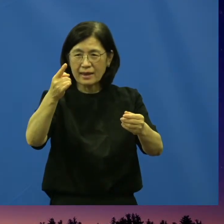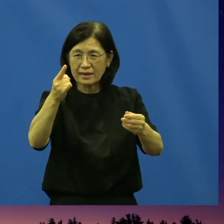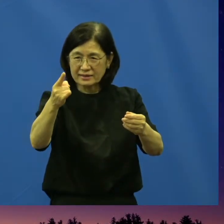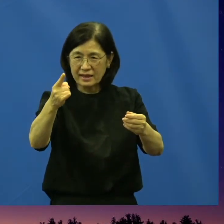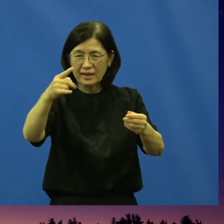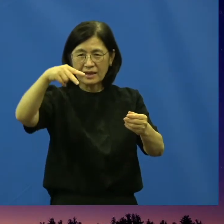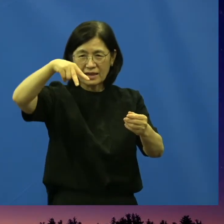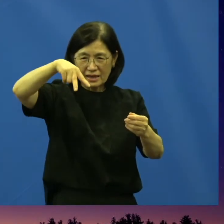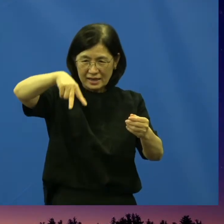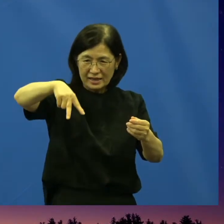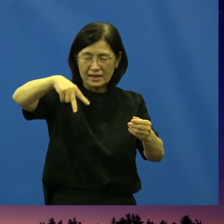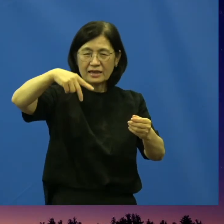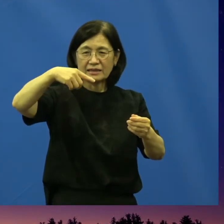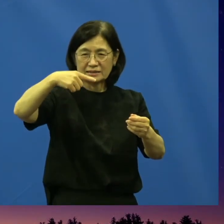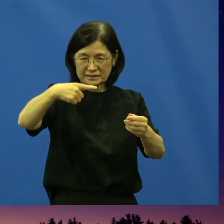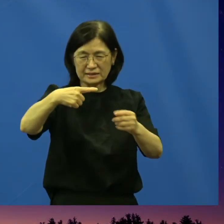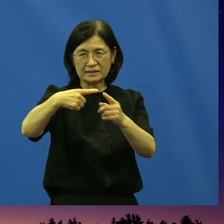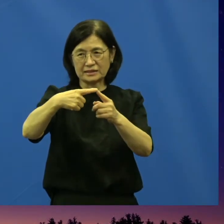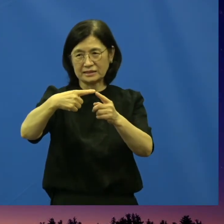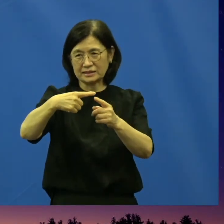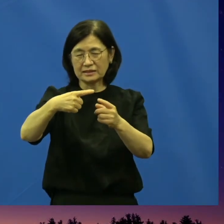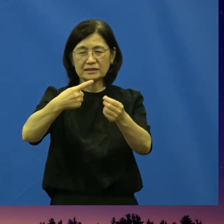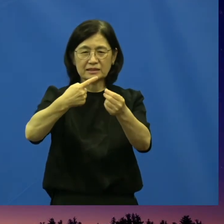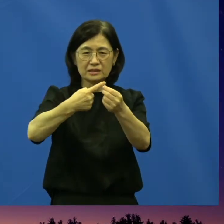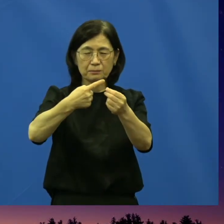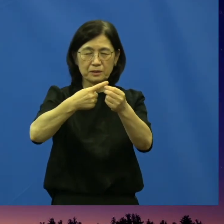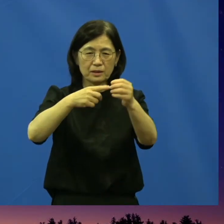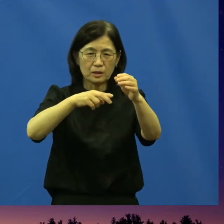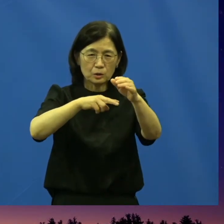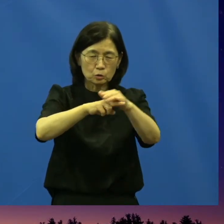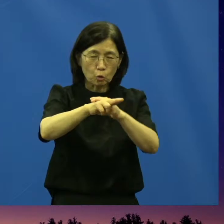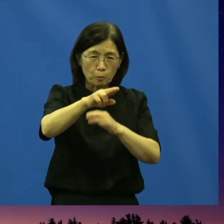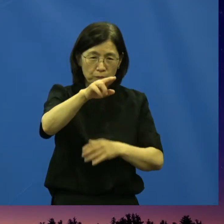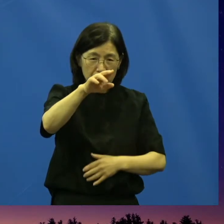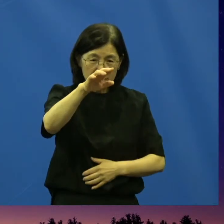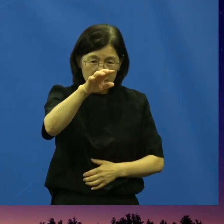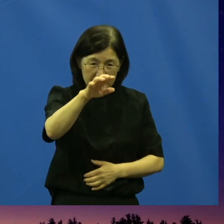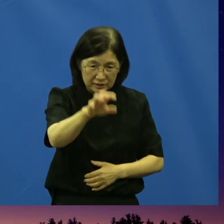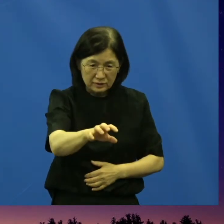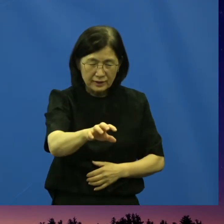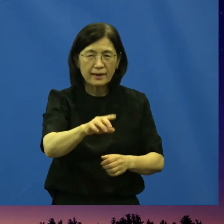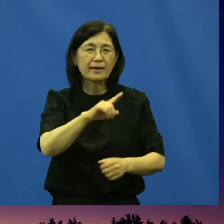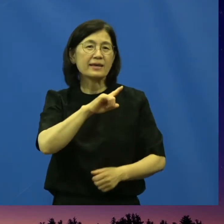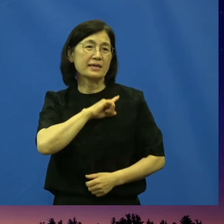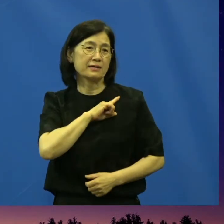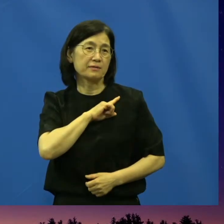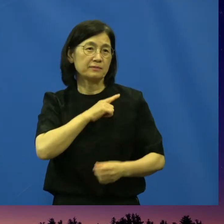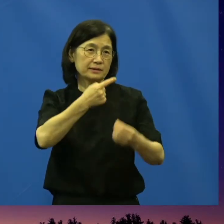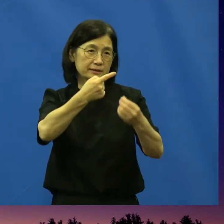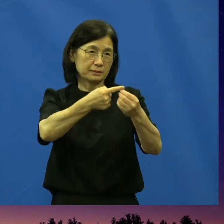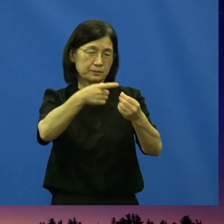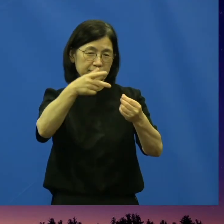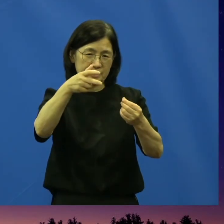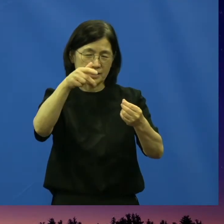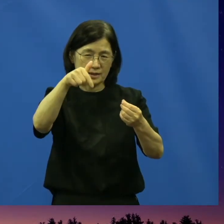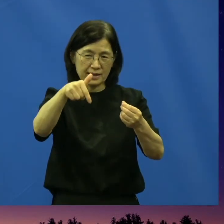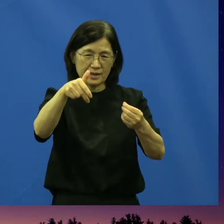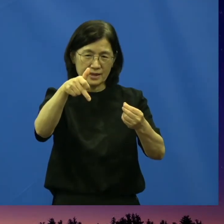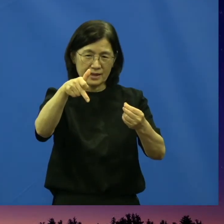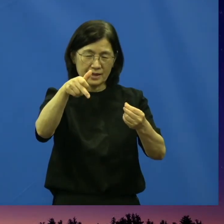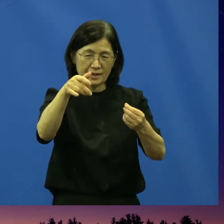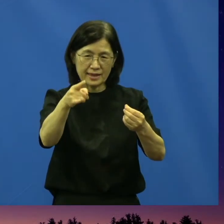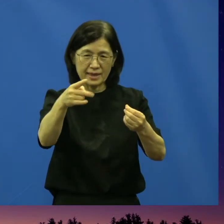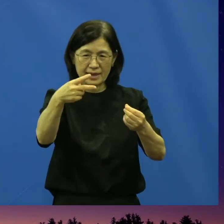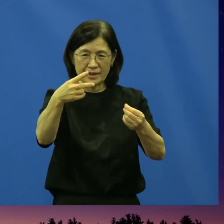케데스라고 그래요. 첫 번째 이 도피성의 이름이 케데스다. 이 케데스라는 게 뭐냐? 성스러운